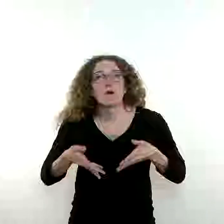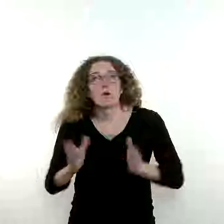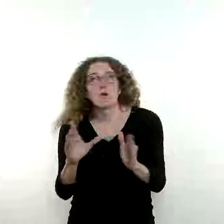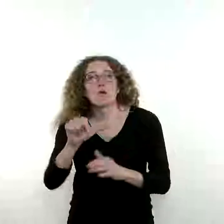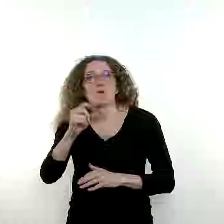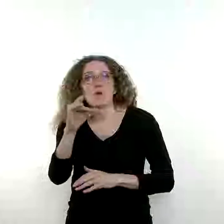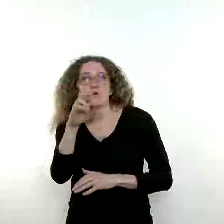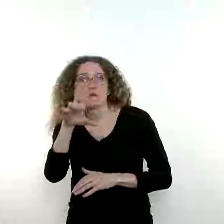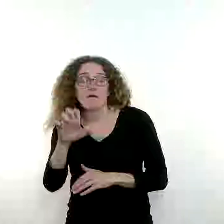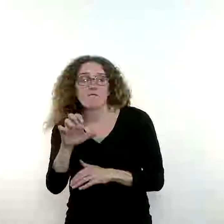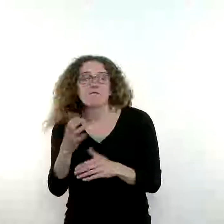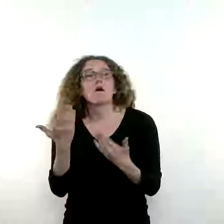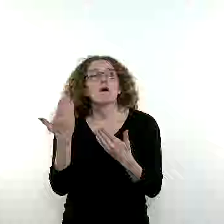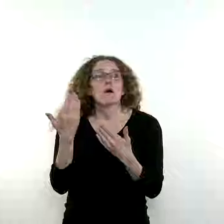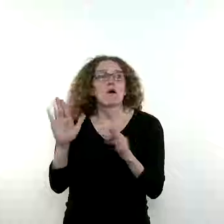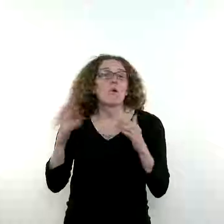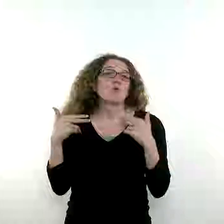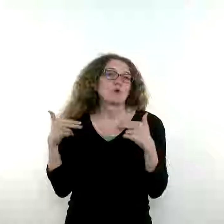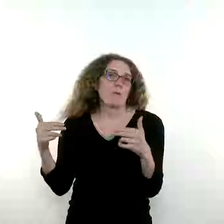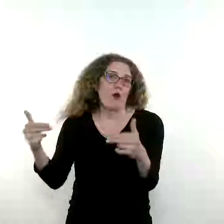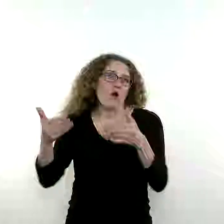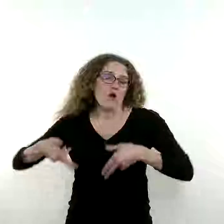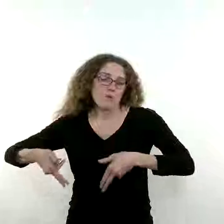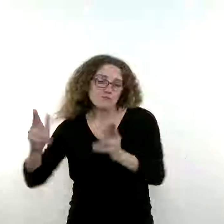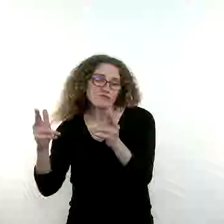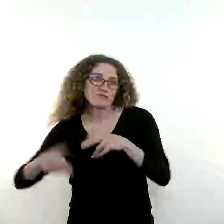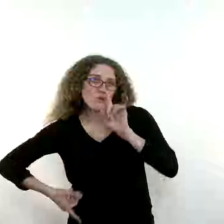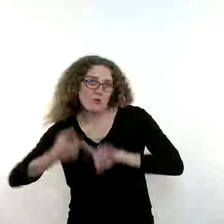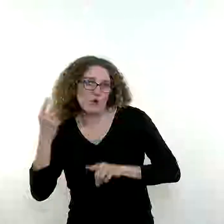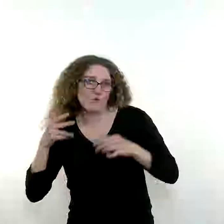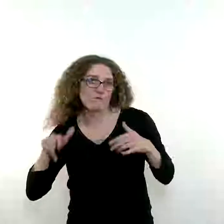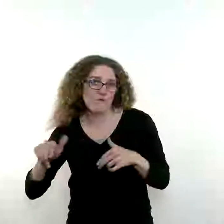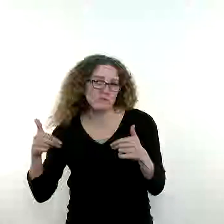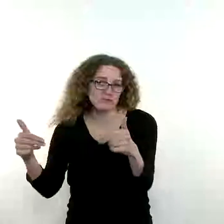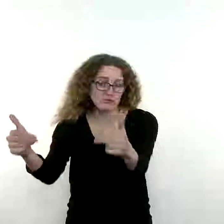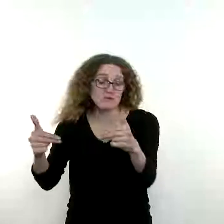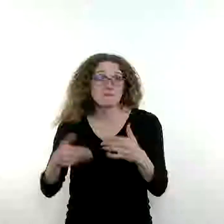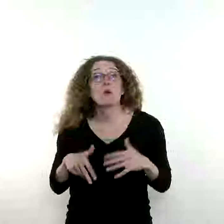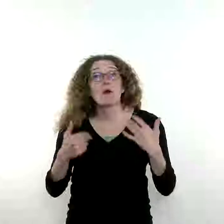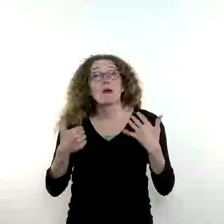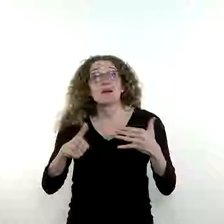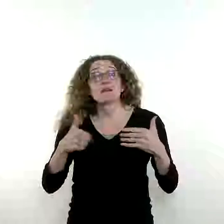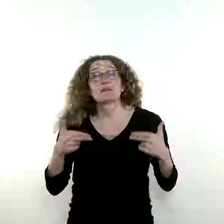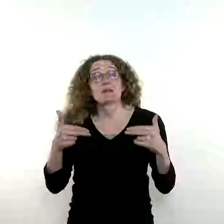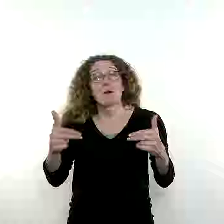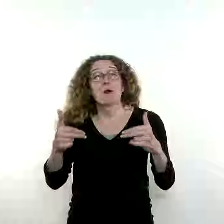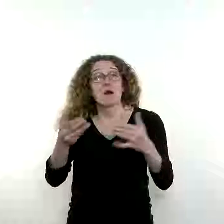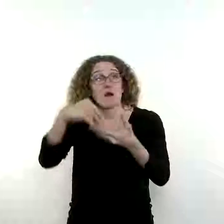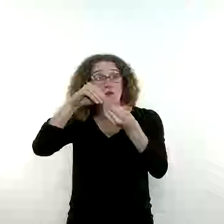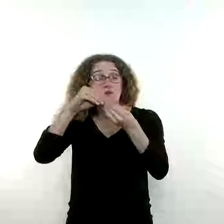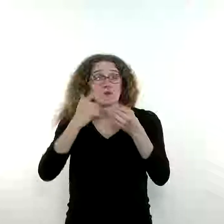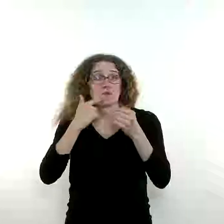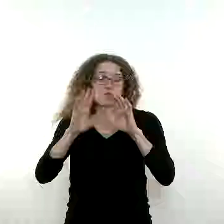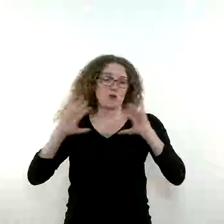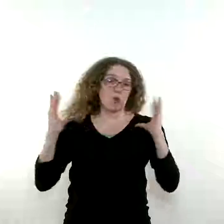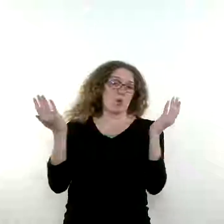des axes majeurs. Ces 16 caméras porteront donc le nombre de caméras disponibles sur le territoire montpelliérain et